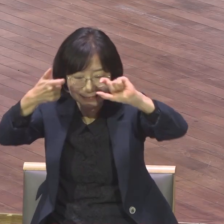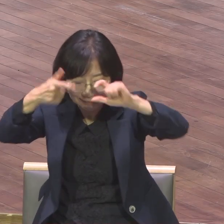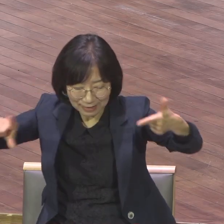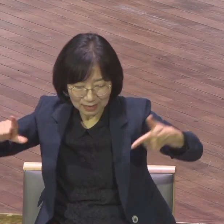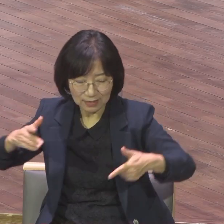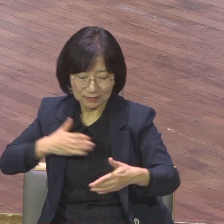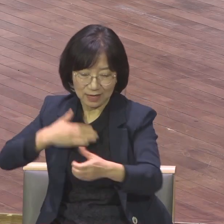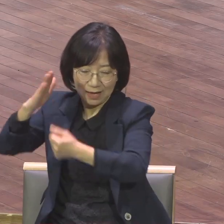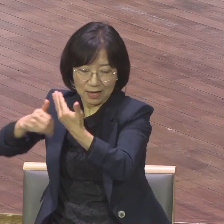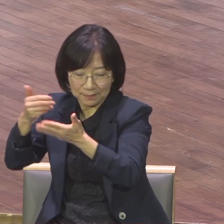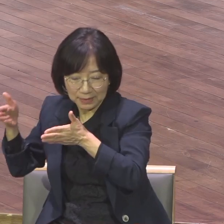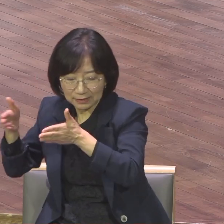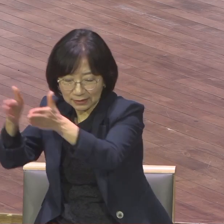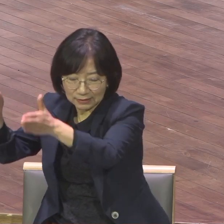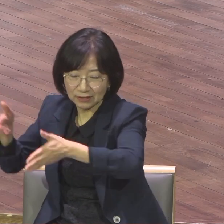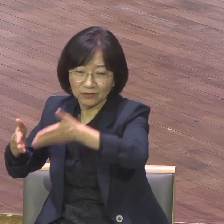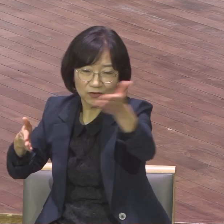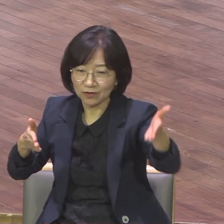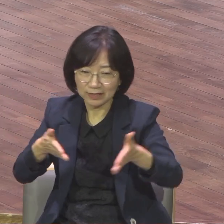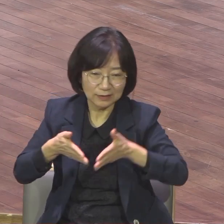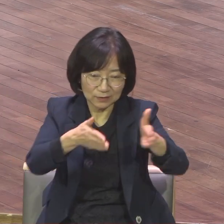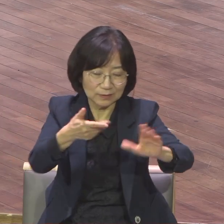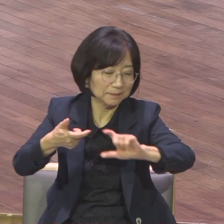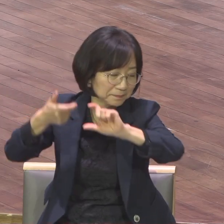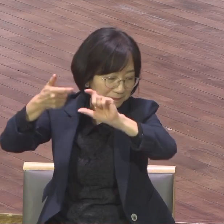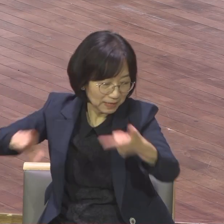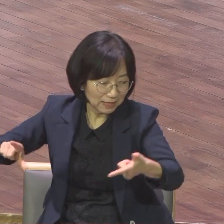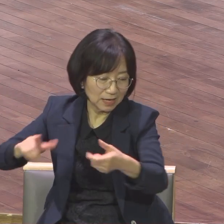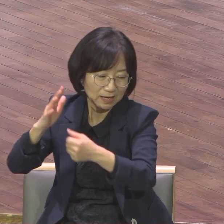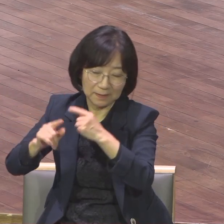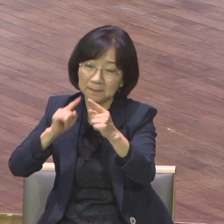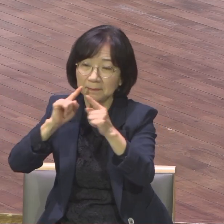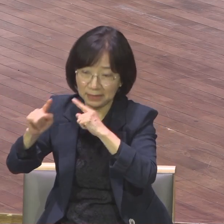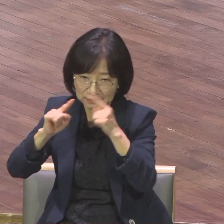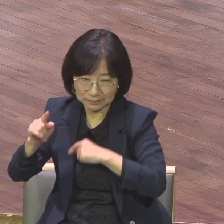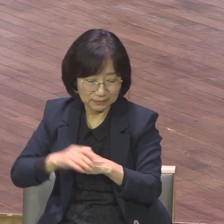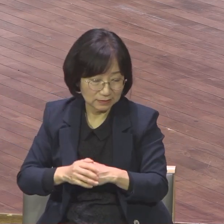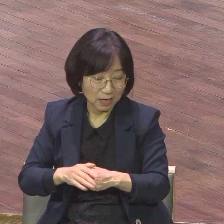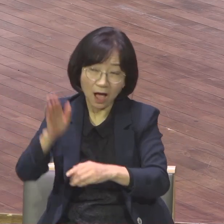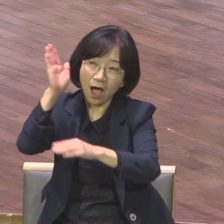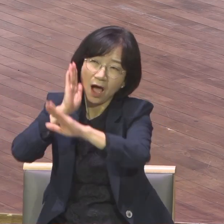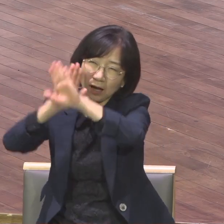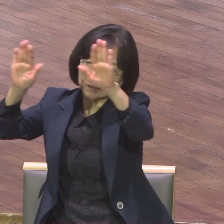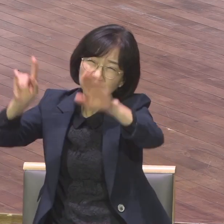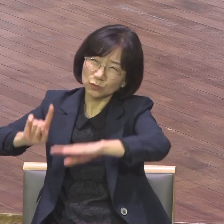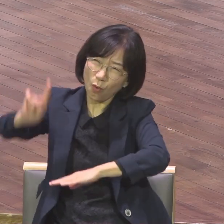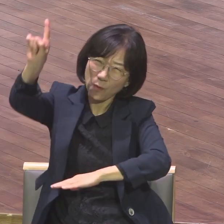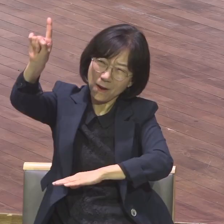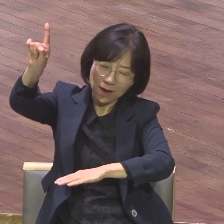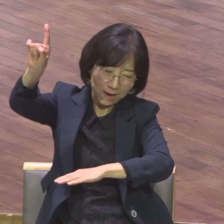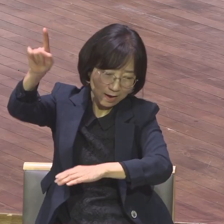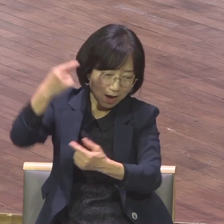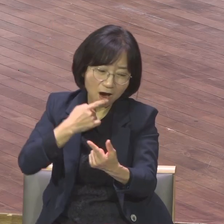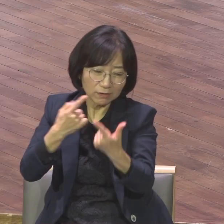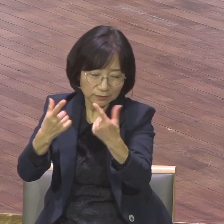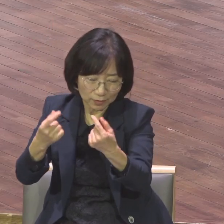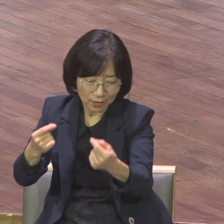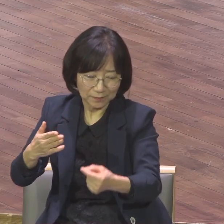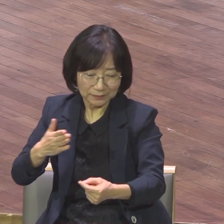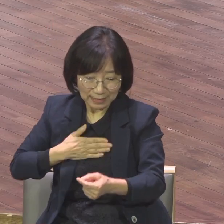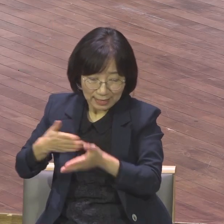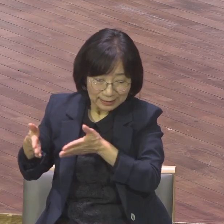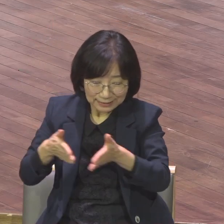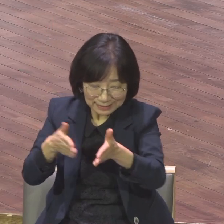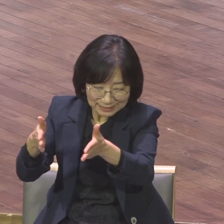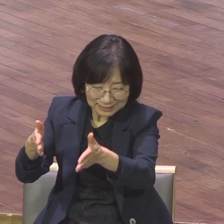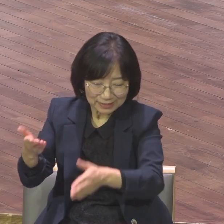너희 길과 다름이니라. 여호와의 말씀이니라. 이는 하늘이 땅보다 높음 같이 내 길은 너희 길보다 높으며 내 생각은